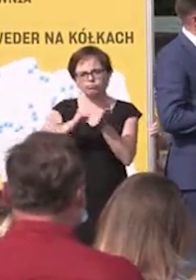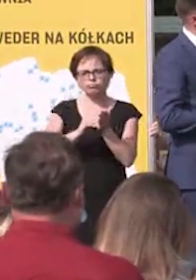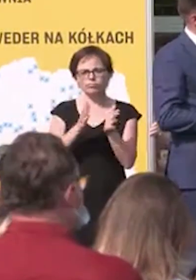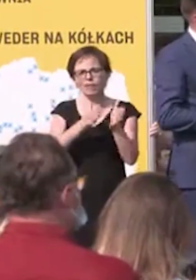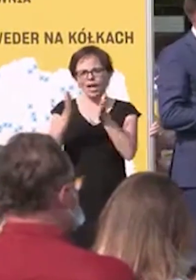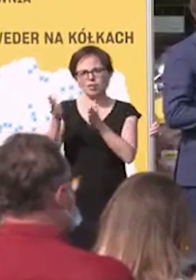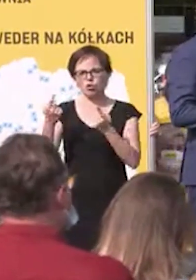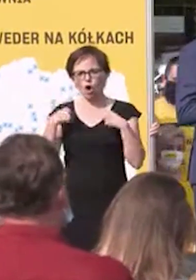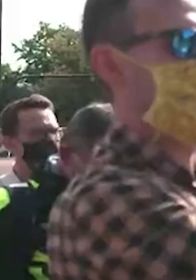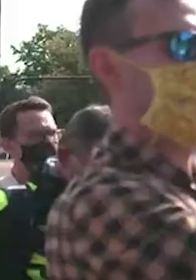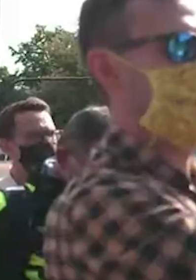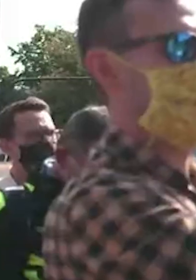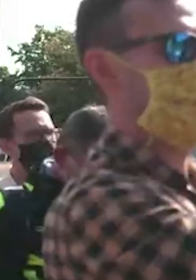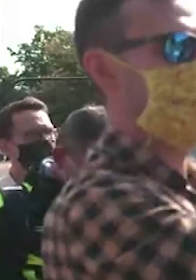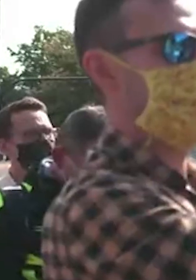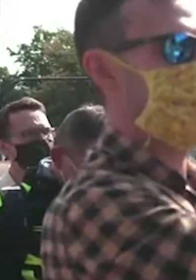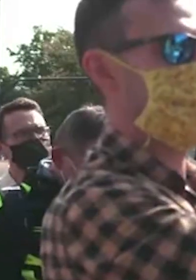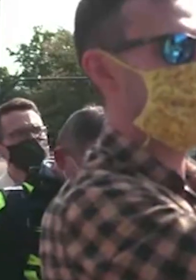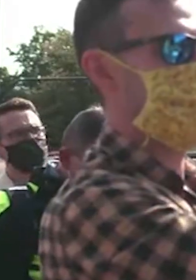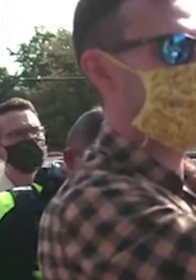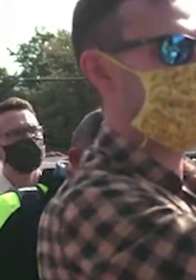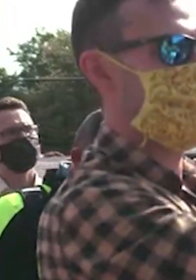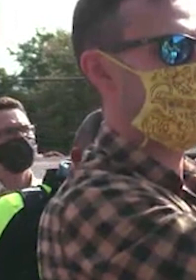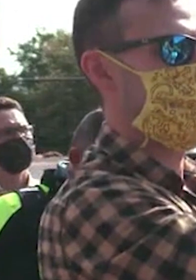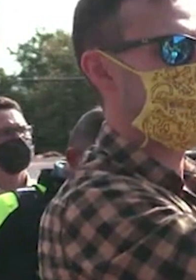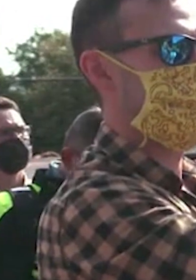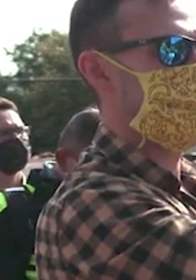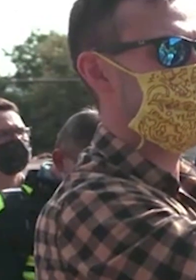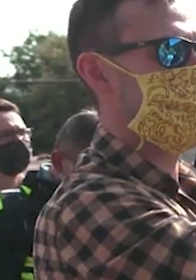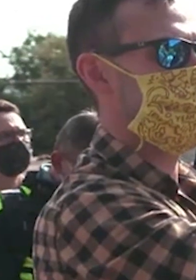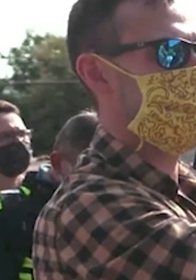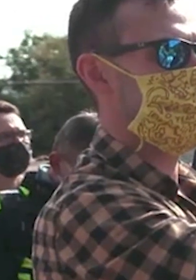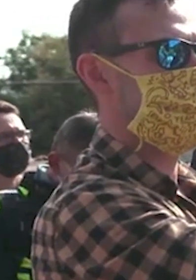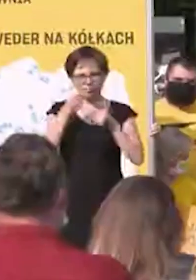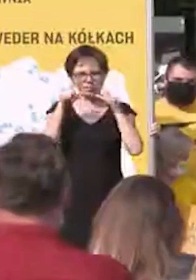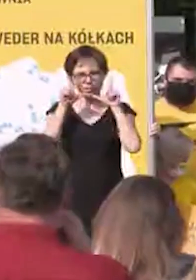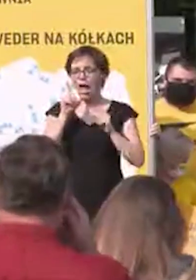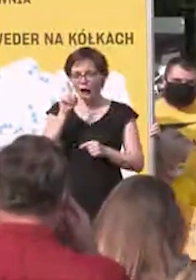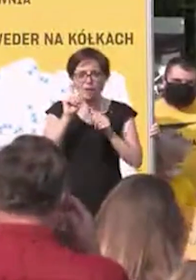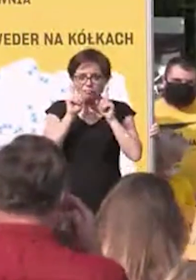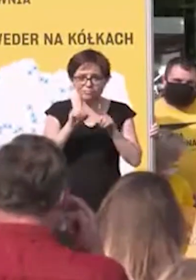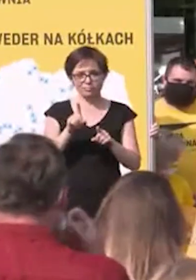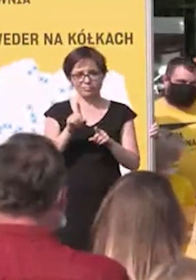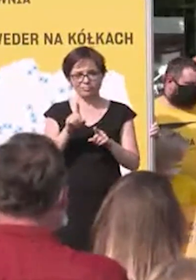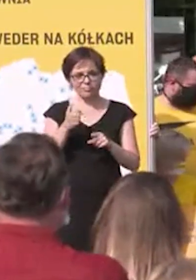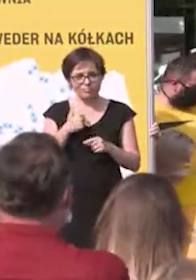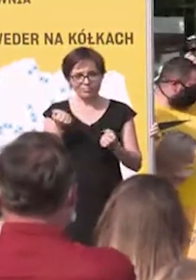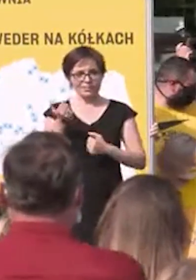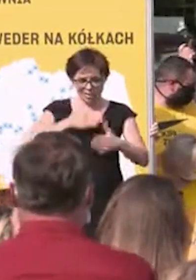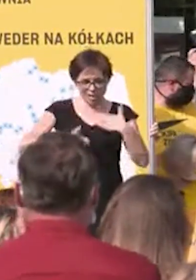nas kolejni. Jestem naprawdę zdumiony, radośnie zdumiony, jak szybko nam to